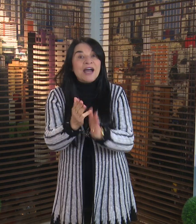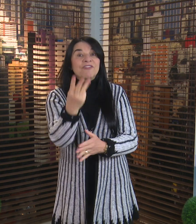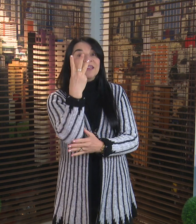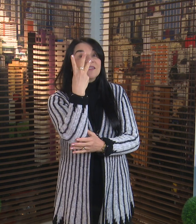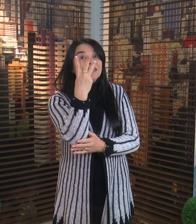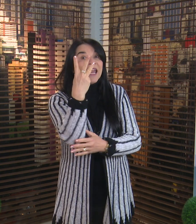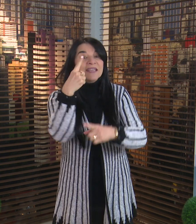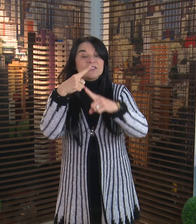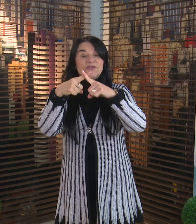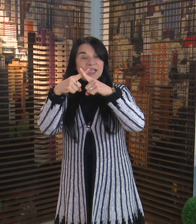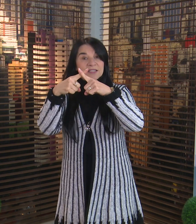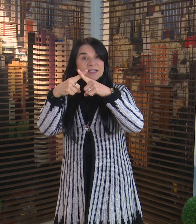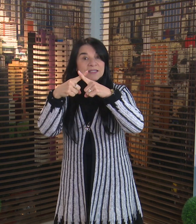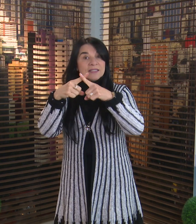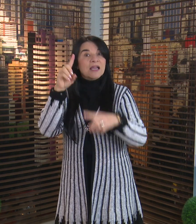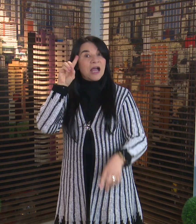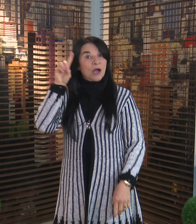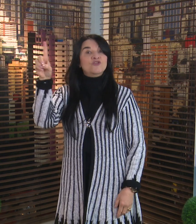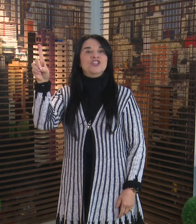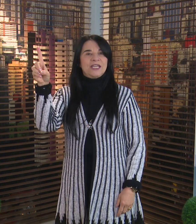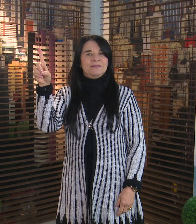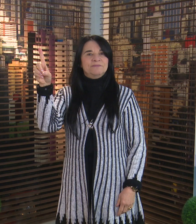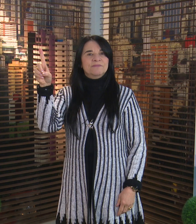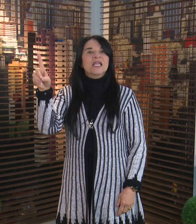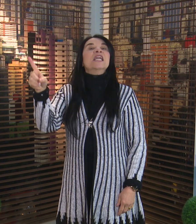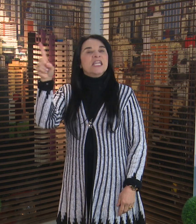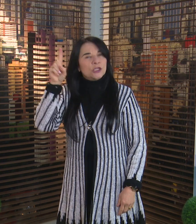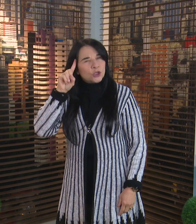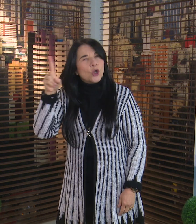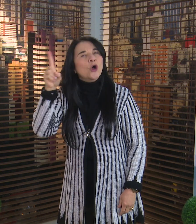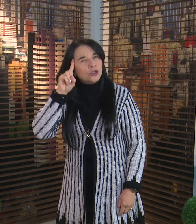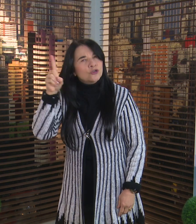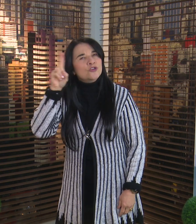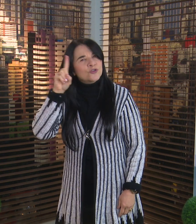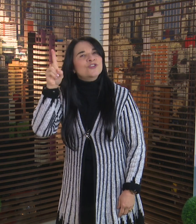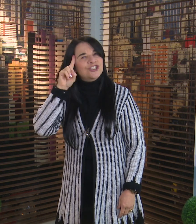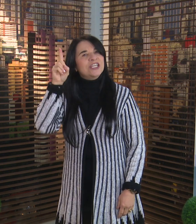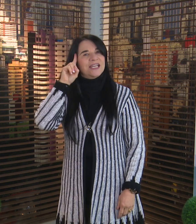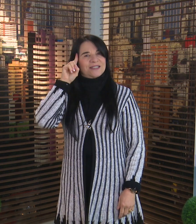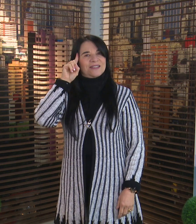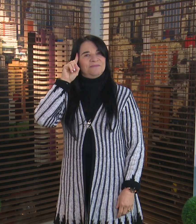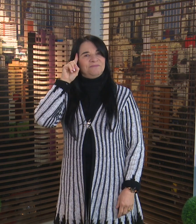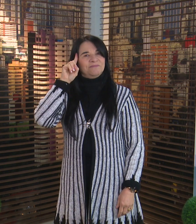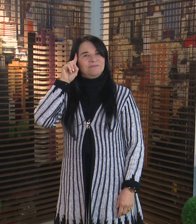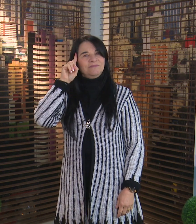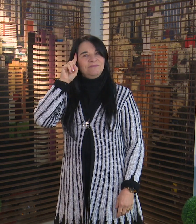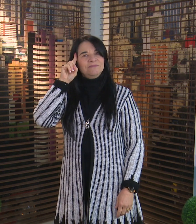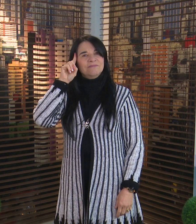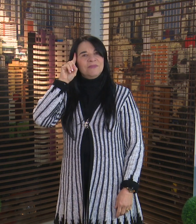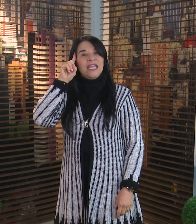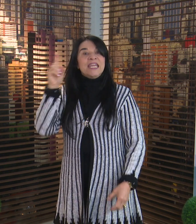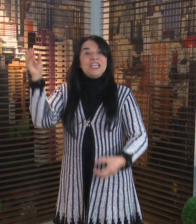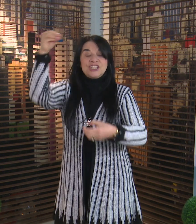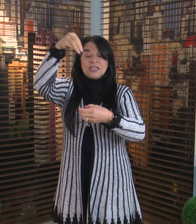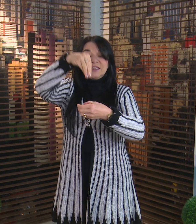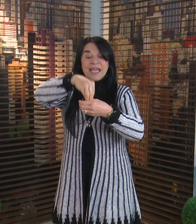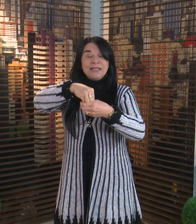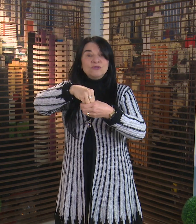orava 3 vezes ao dia, e todos os dias. E de